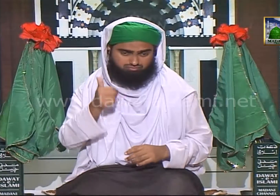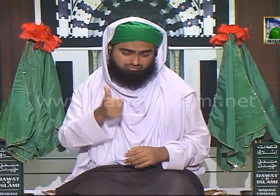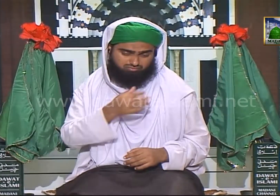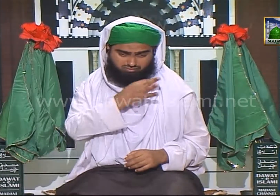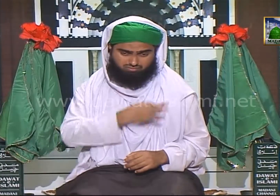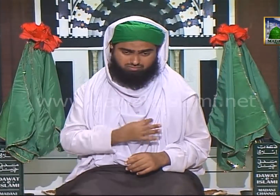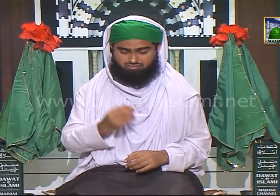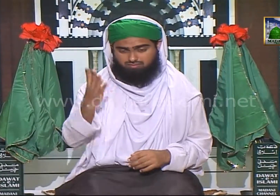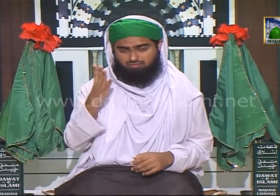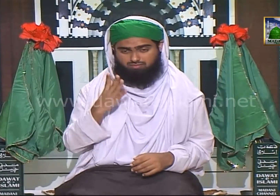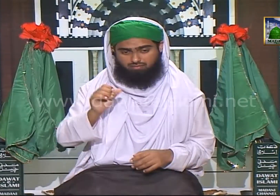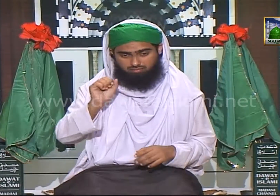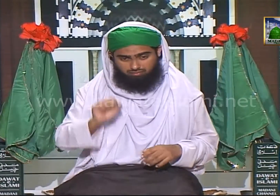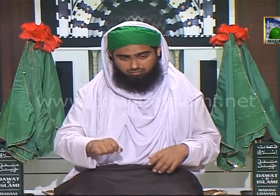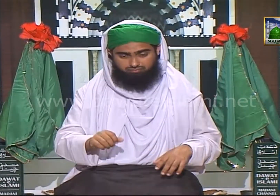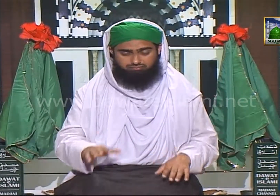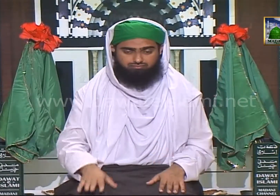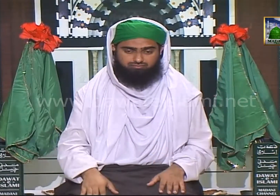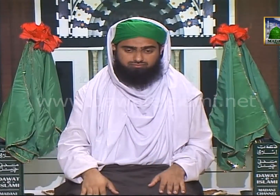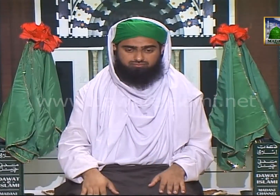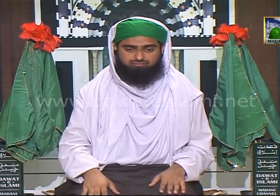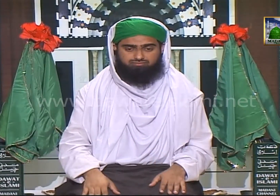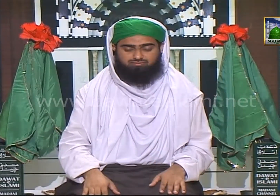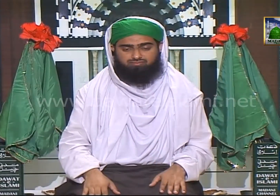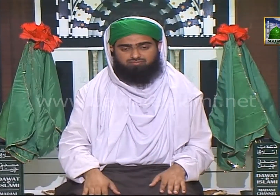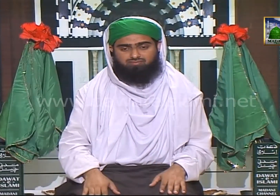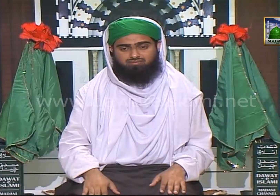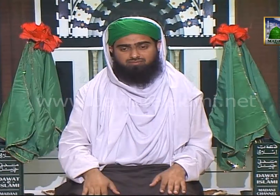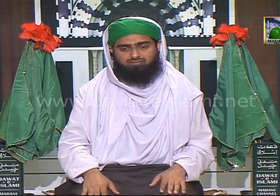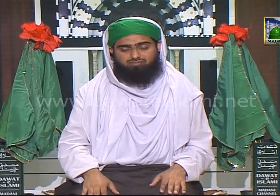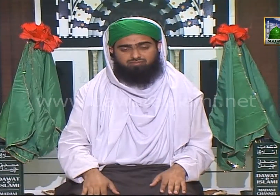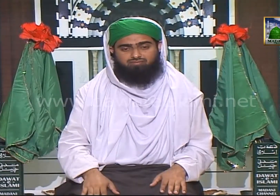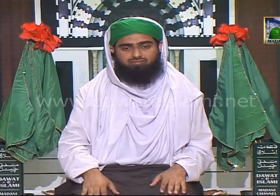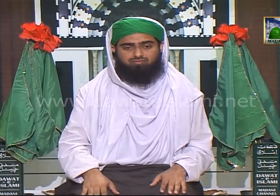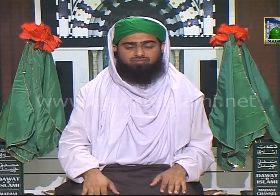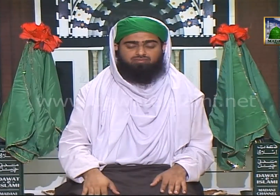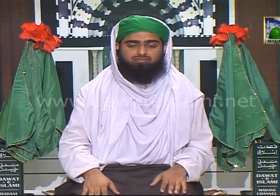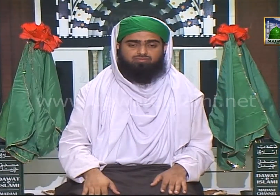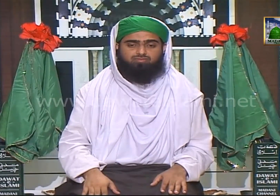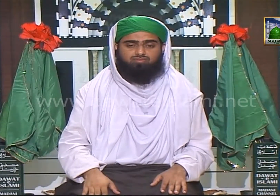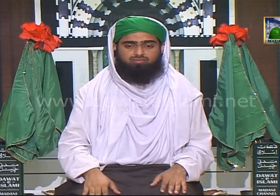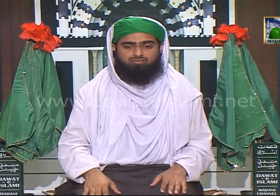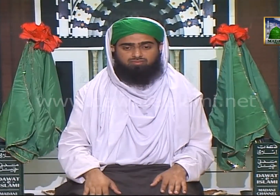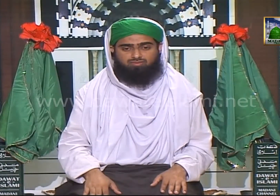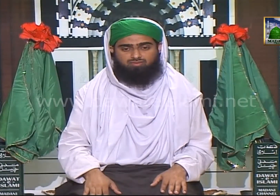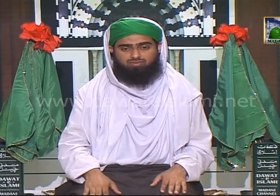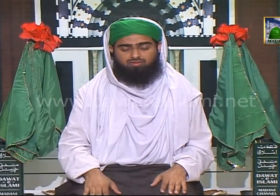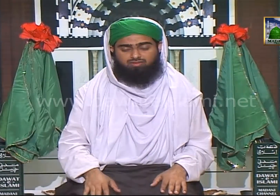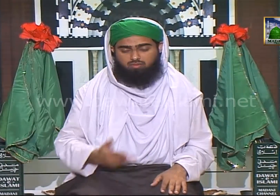تصوف ہو، تصوف کی تعریف کسی کو نہیں آتی، صوفی کی تعریف نہیں آتی، فقیر کی تعریف نہیں آتی، کہنے سے دوبارہ کوئی بن بھی نہیں آتا، لیکن یہ اپنے